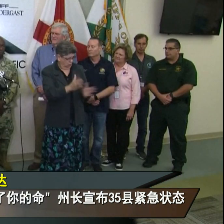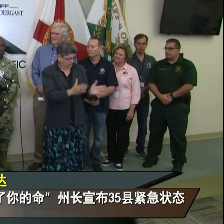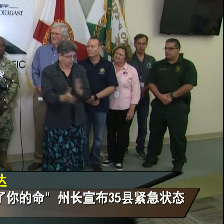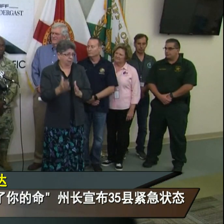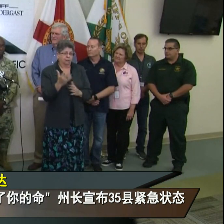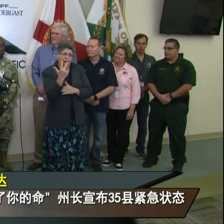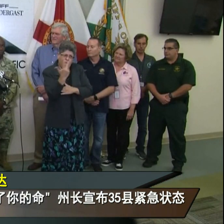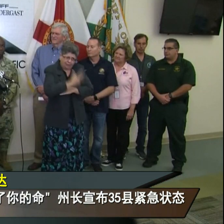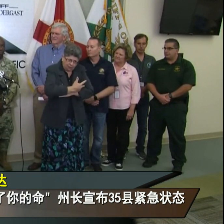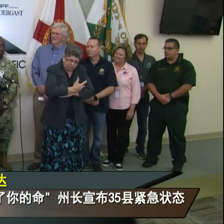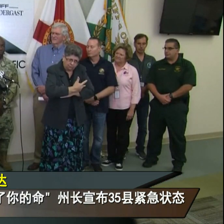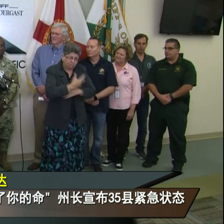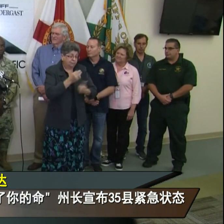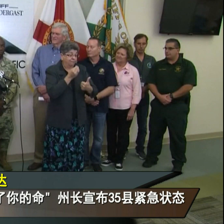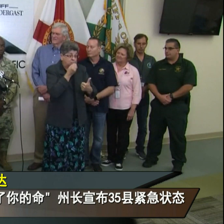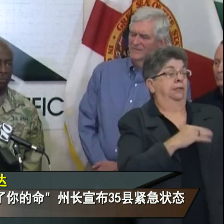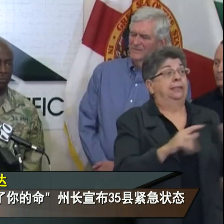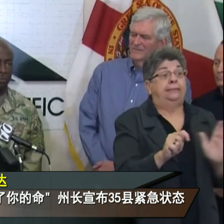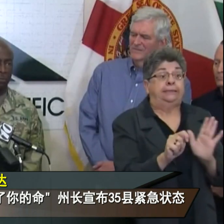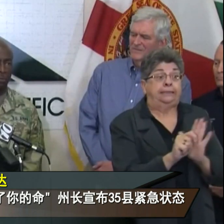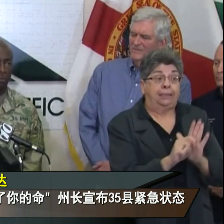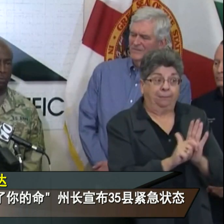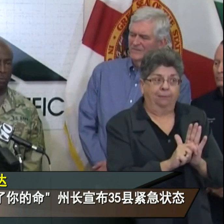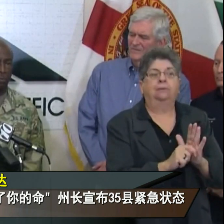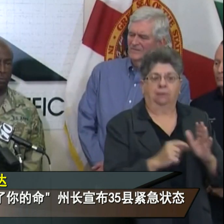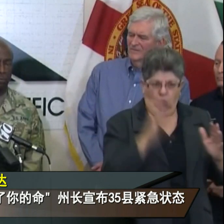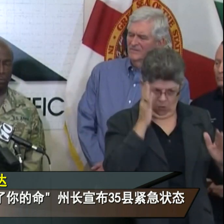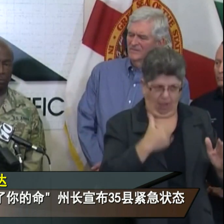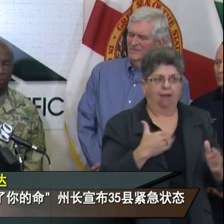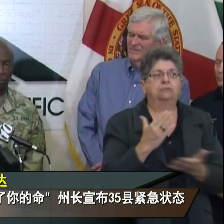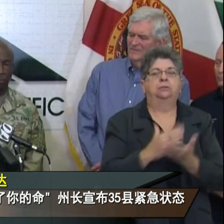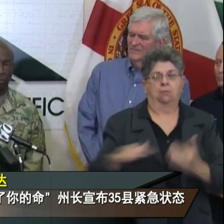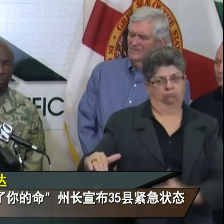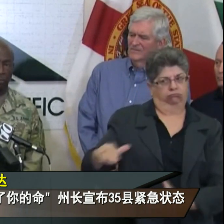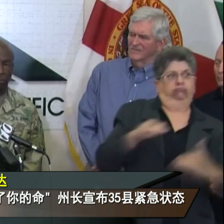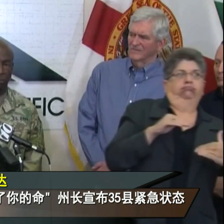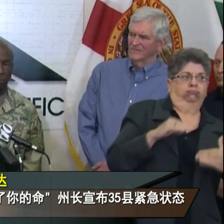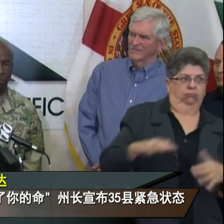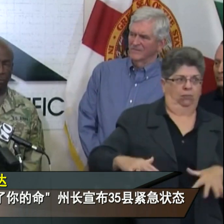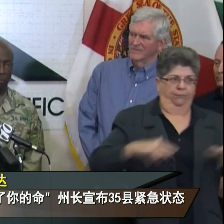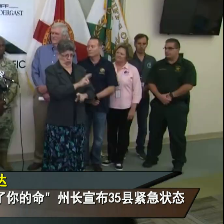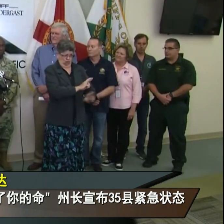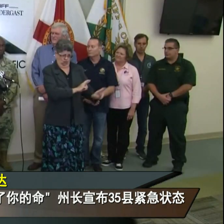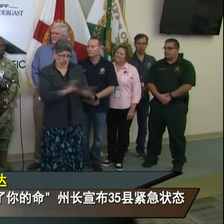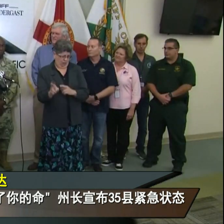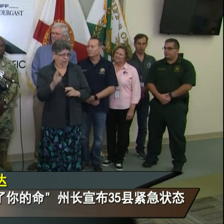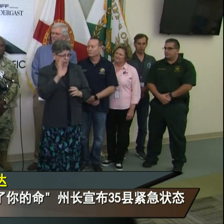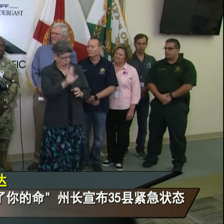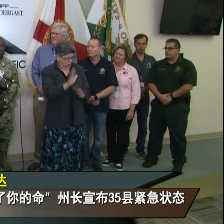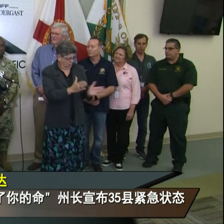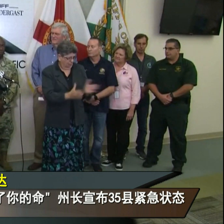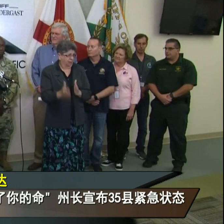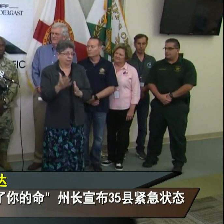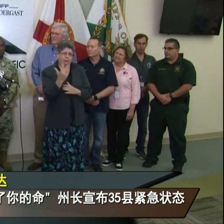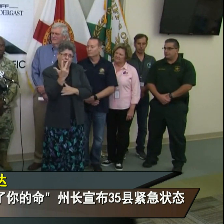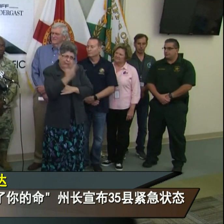州内35个县进入紧急状态，州长斯科特警告迈克尔威胁性命，居民接获疏散指令